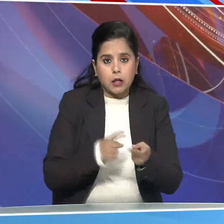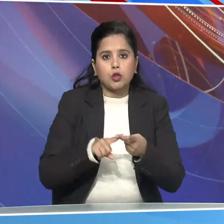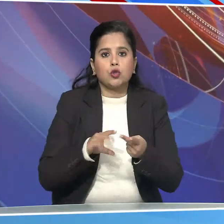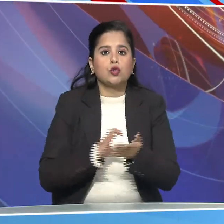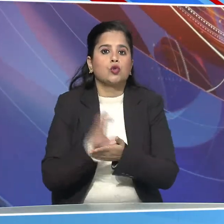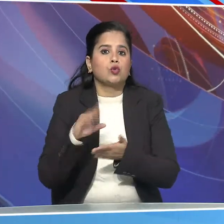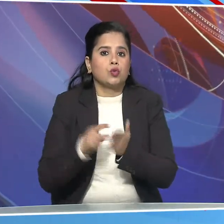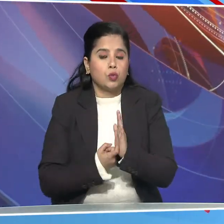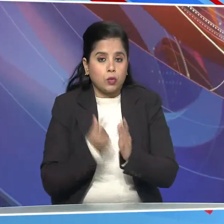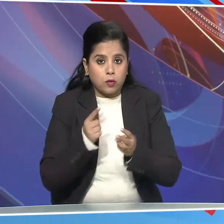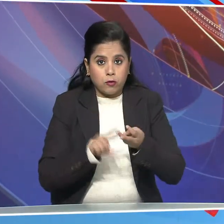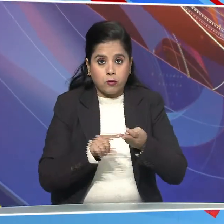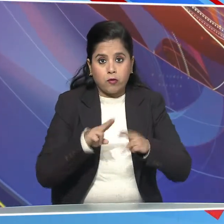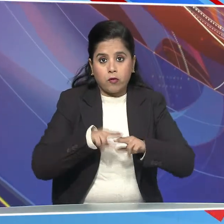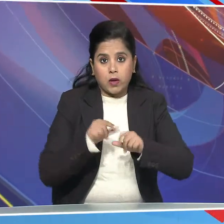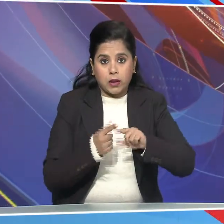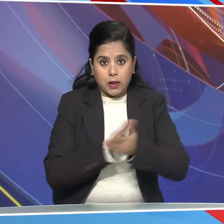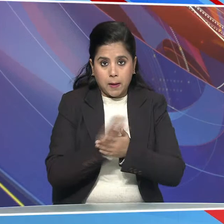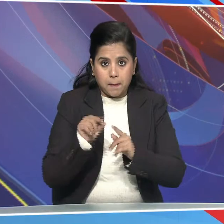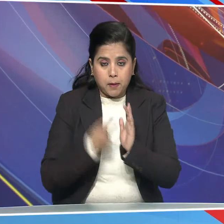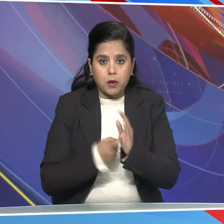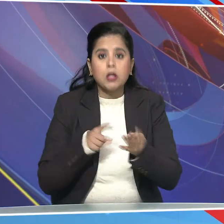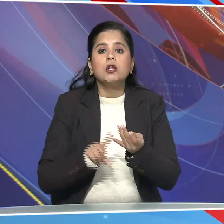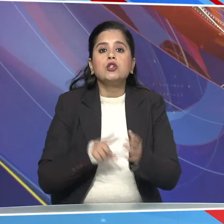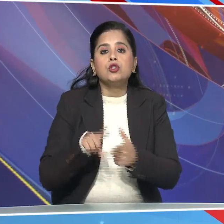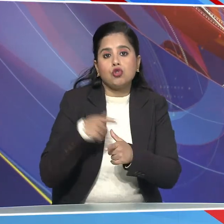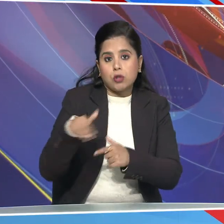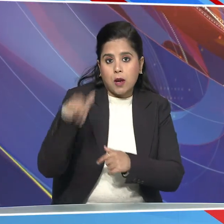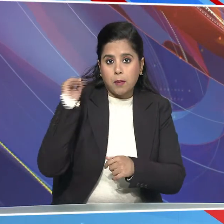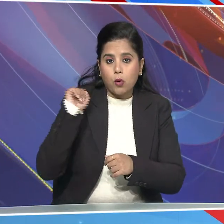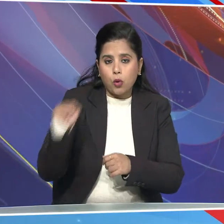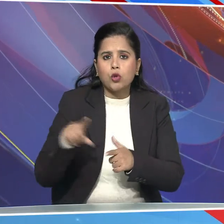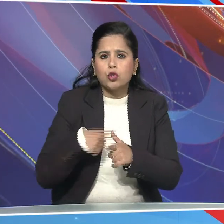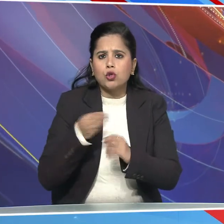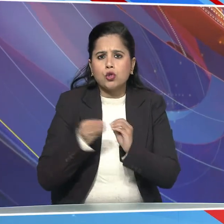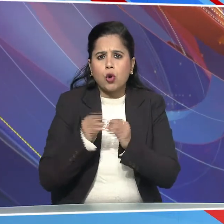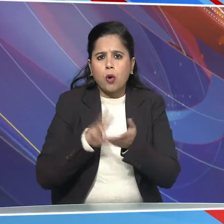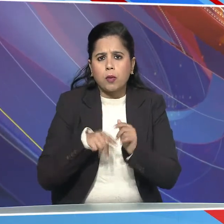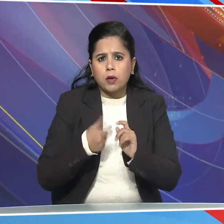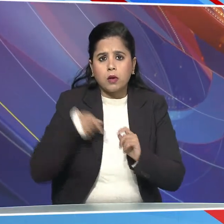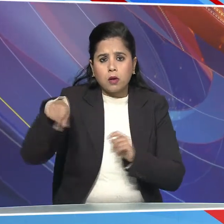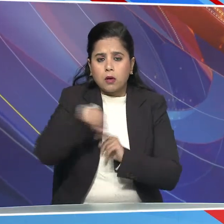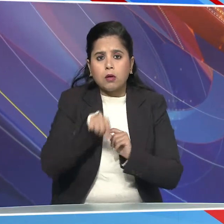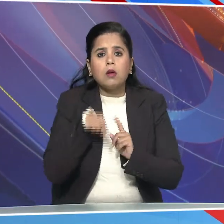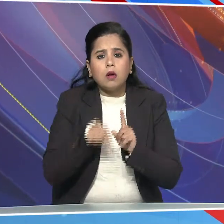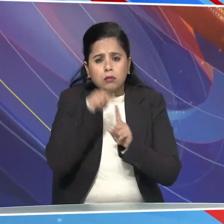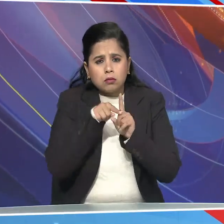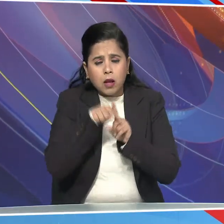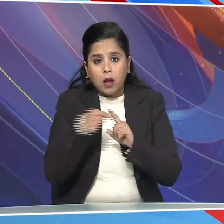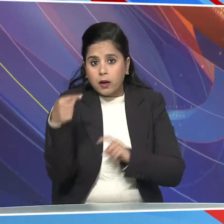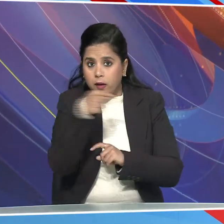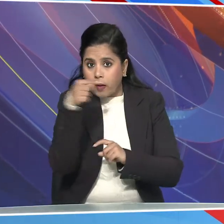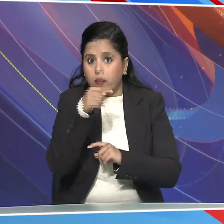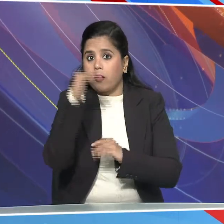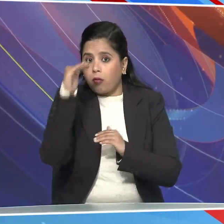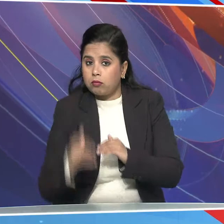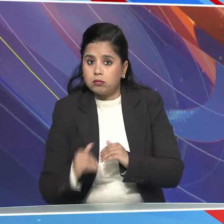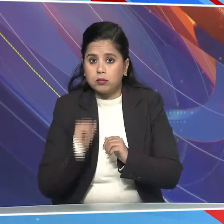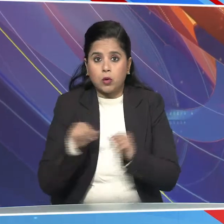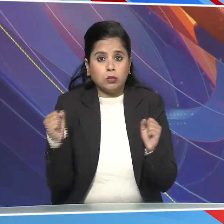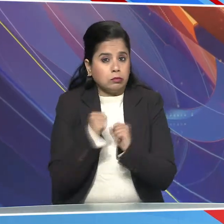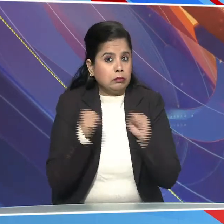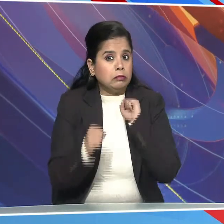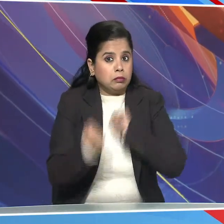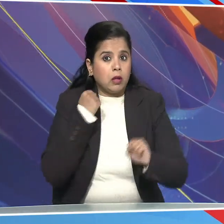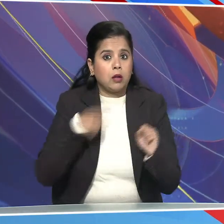फतेहपुर माउंट अबू और जयपुर के जोबनेर में न्यूनतम तापमान माइंस में चला गया है ज्यादातर